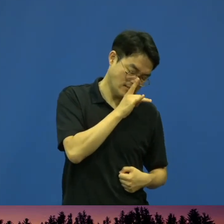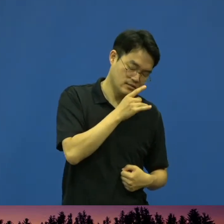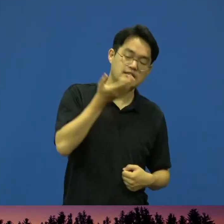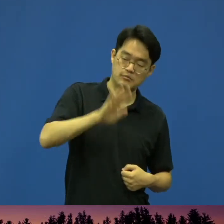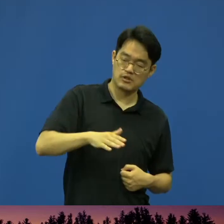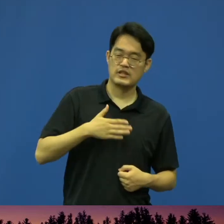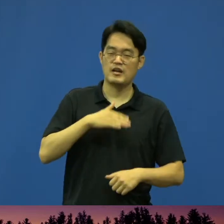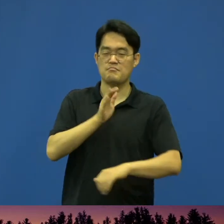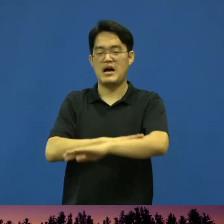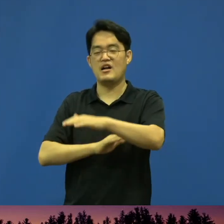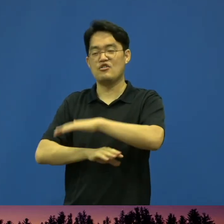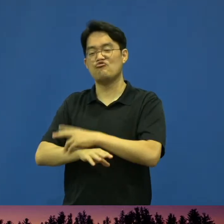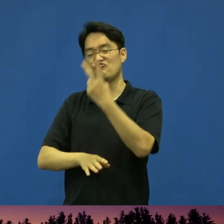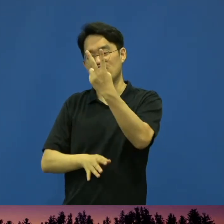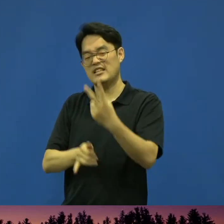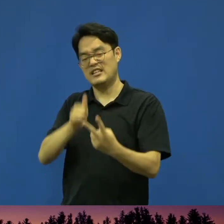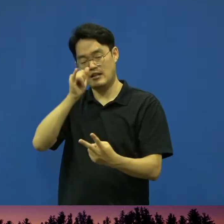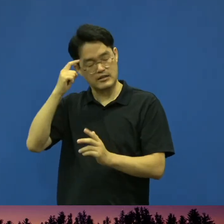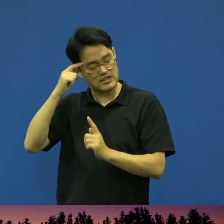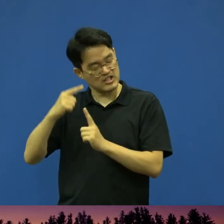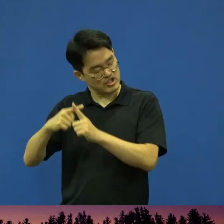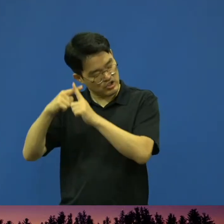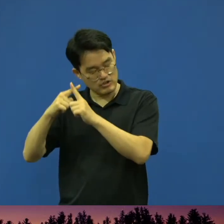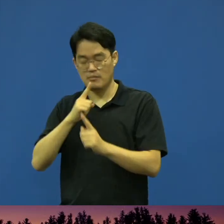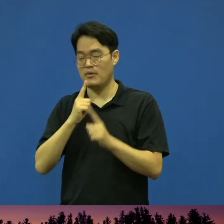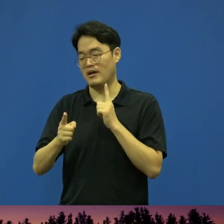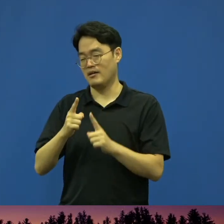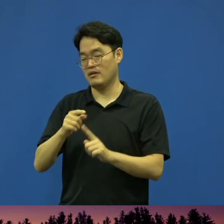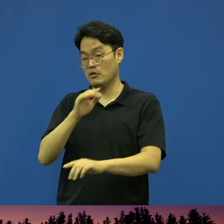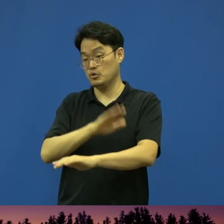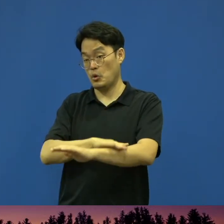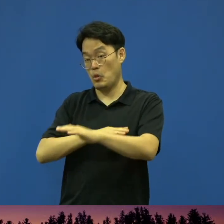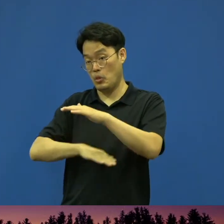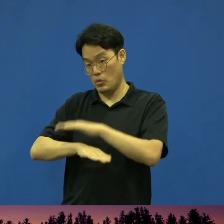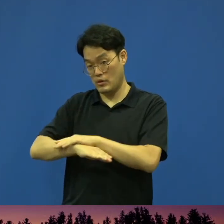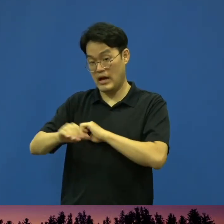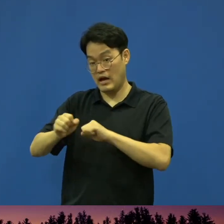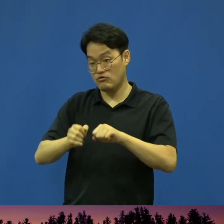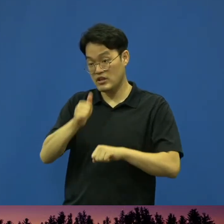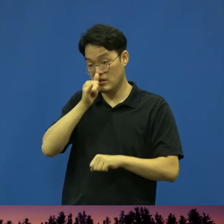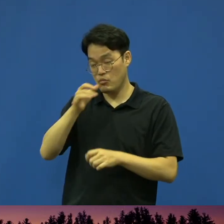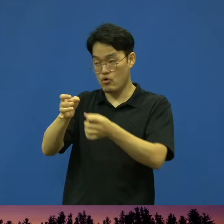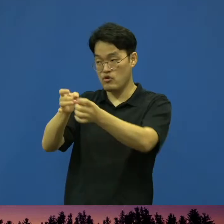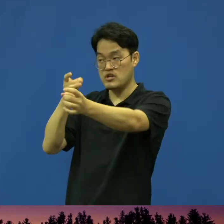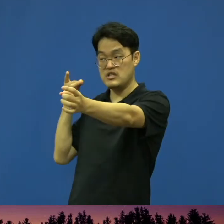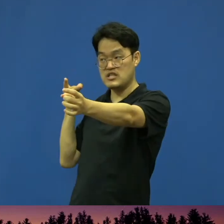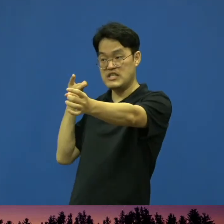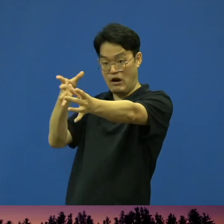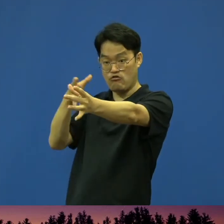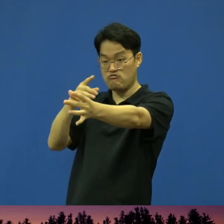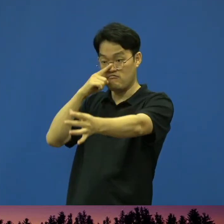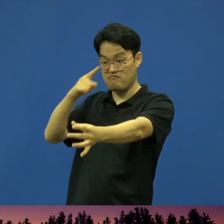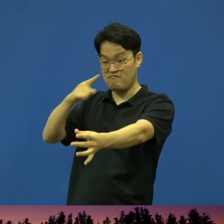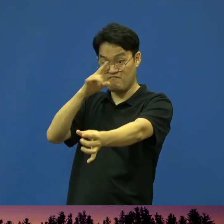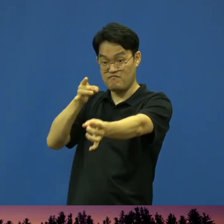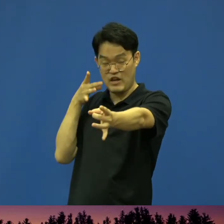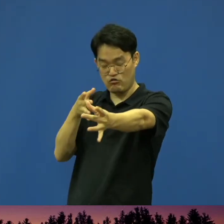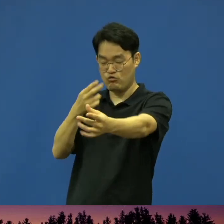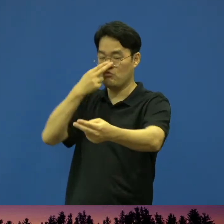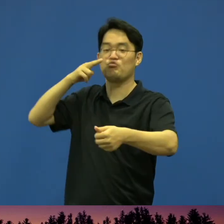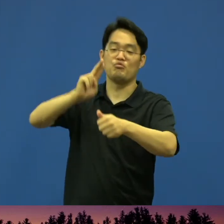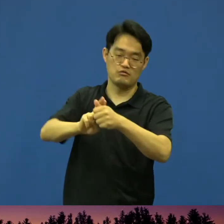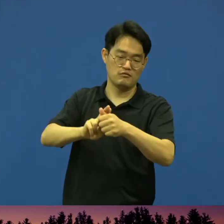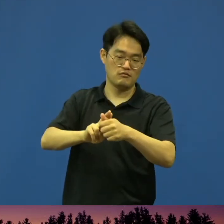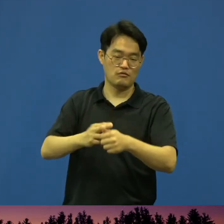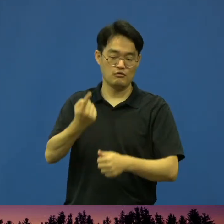상황을 표현했습니다. 그래서 그는 두 손으로 할 수 있는 양궁에 도전하기 시작했습니다. 그래서 1970년